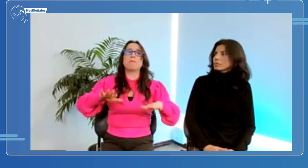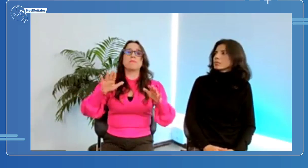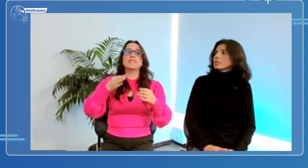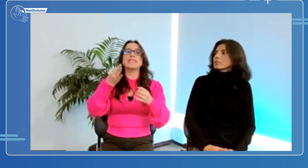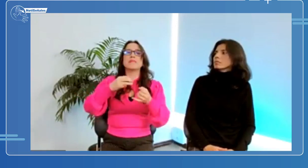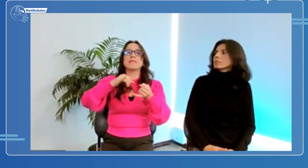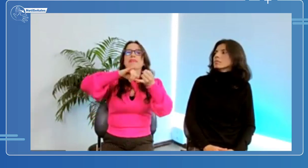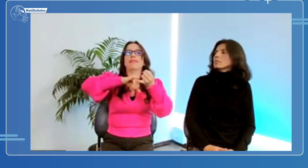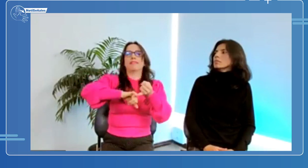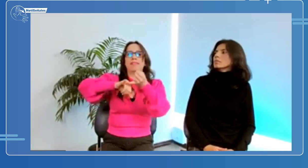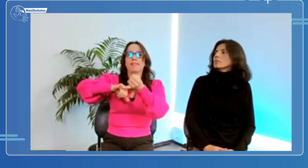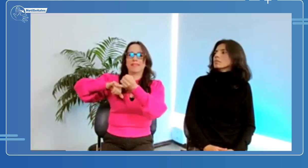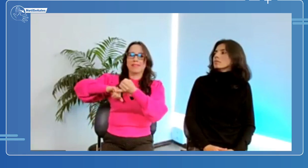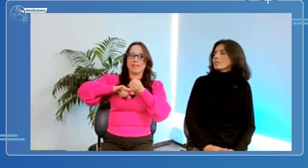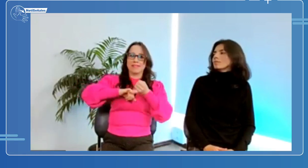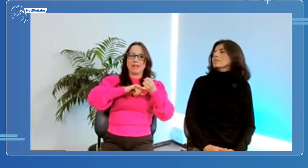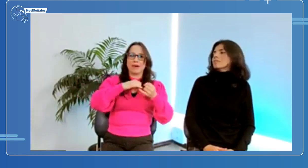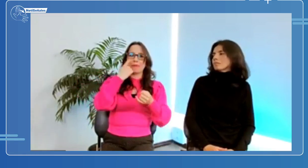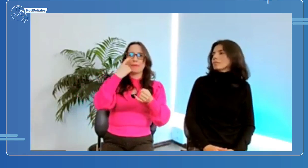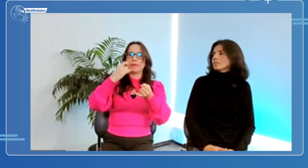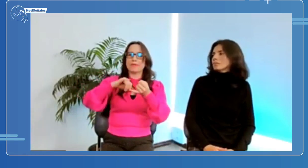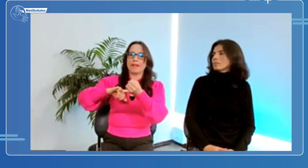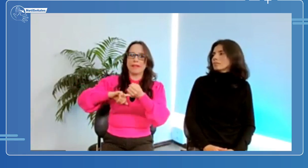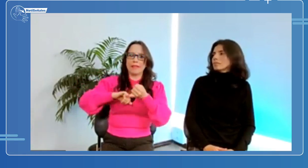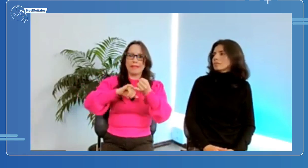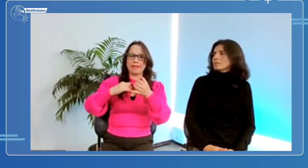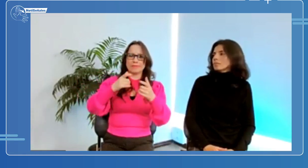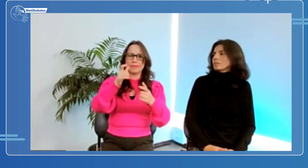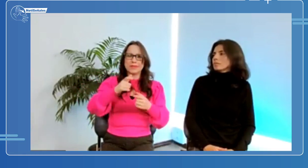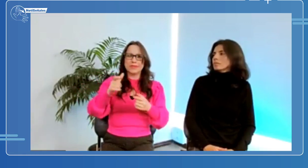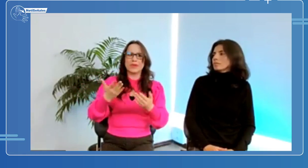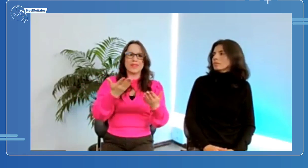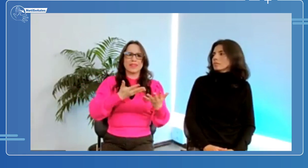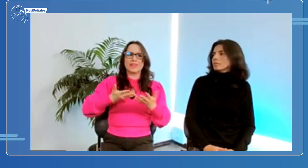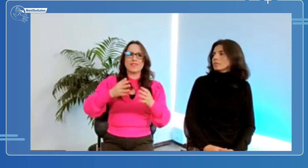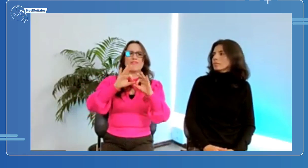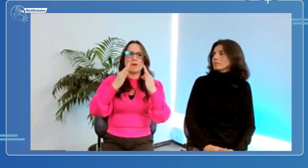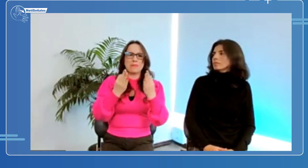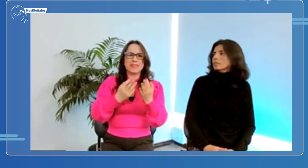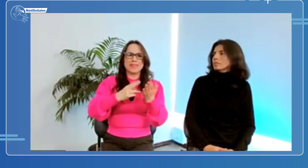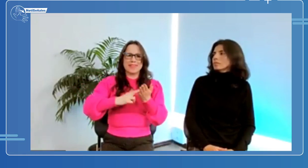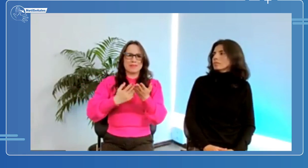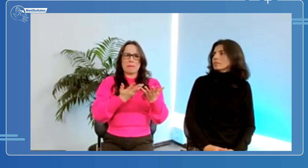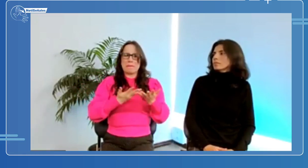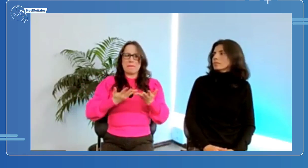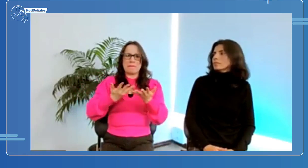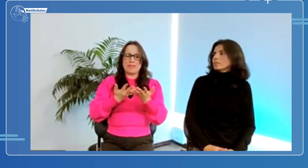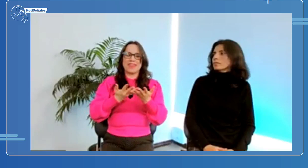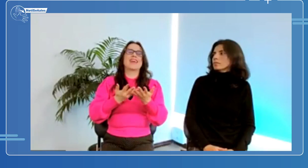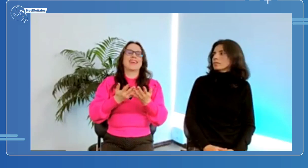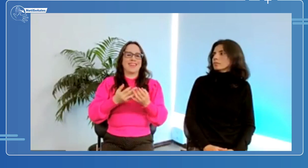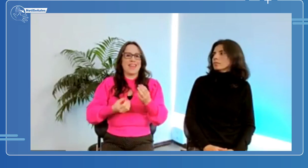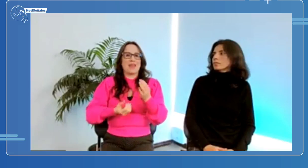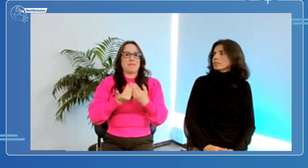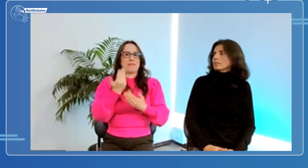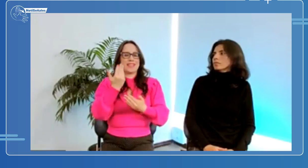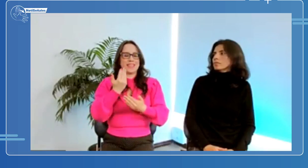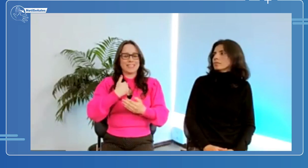registrarse, cómo inscribirse al sistema de seguridad social, evitando pues que las personas sordas dependan del intérprete o de algún